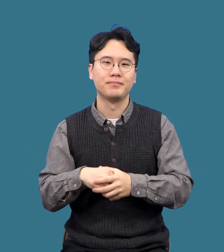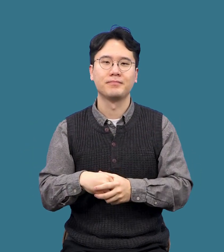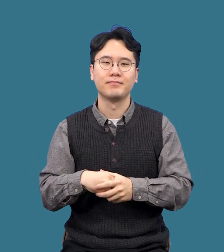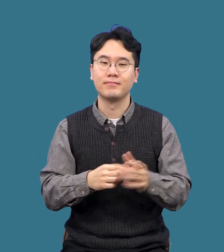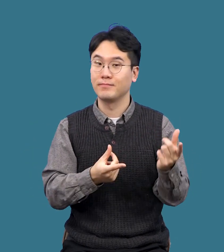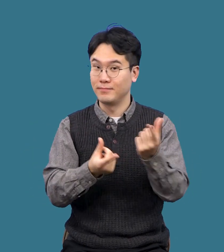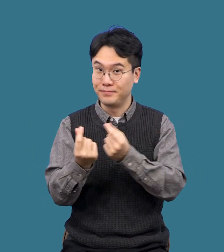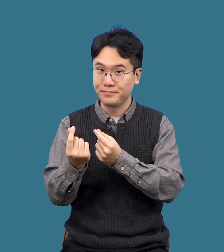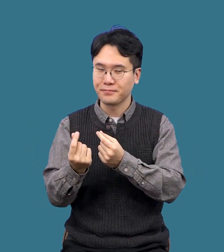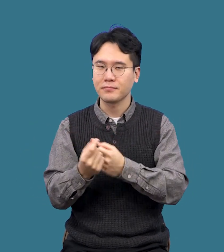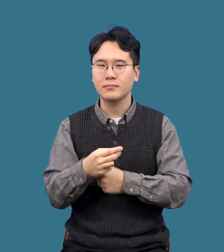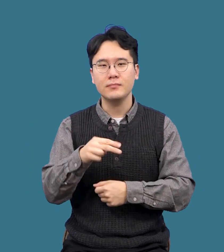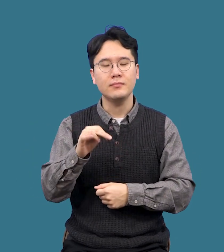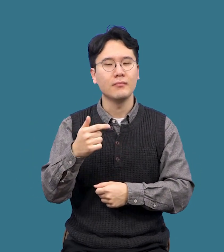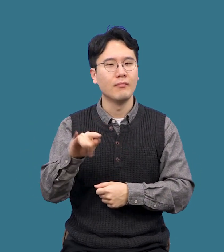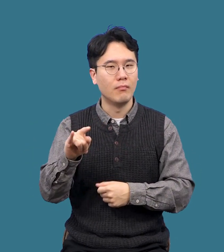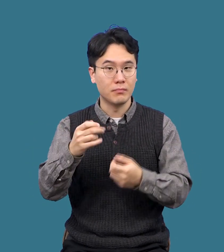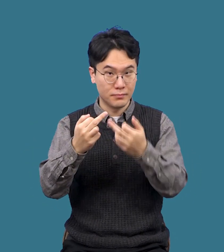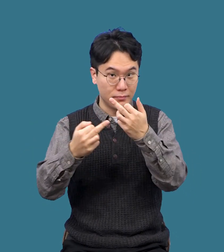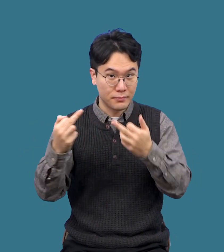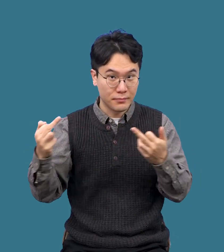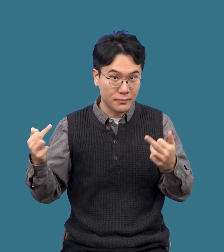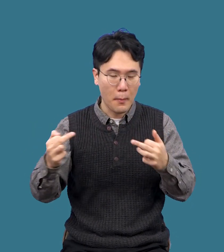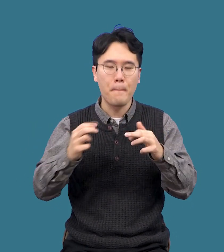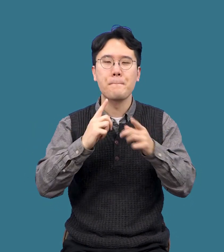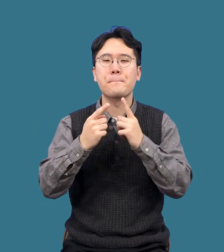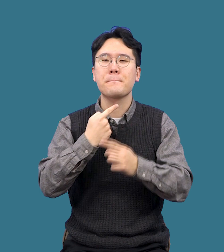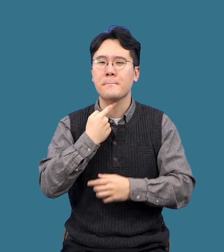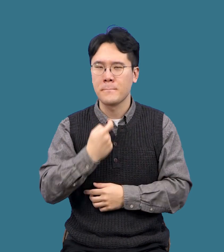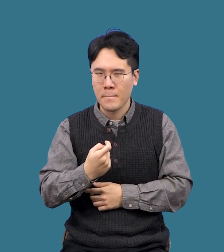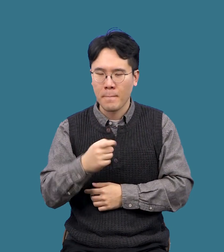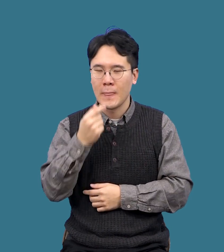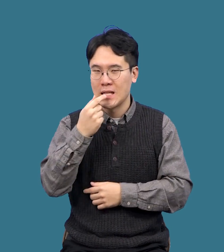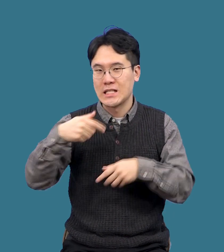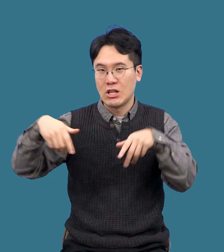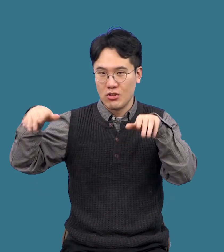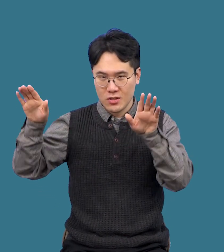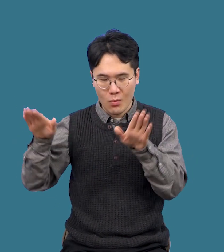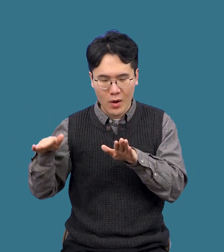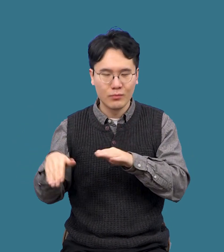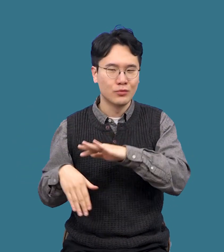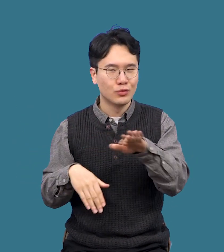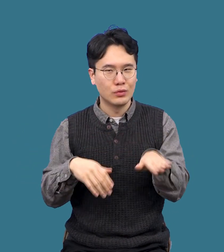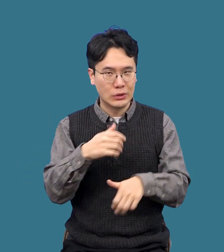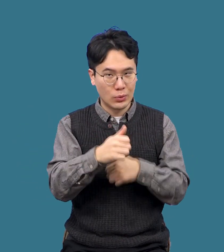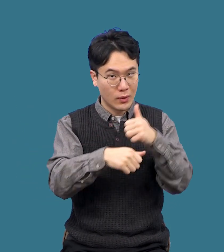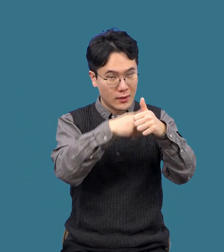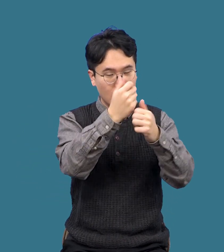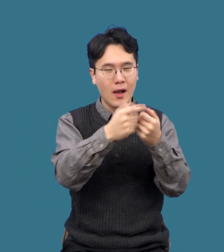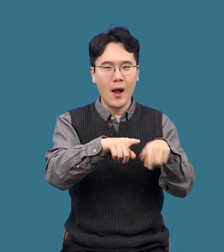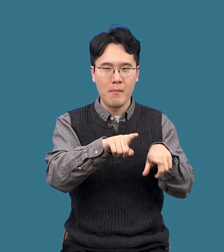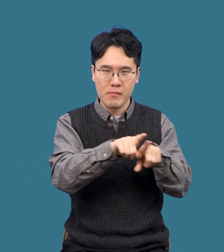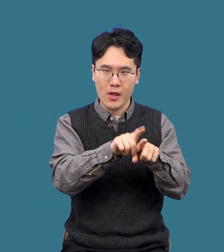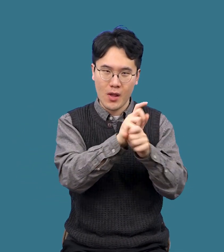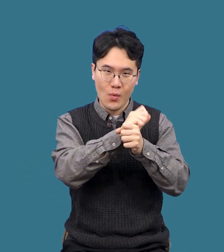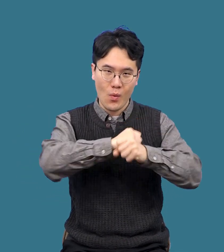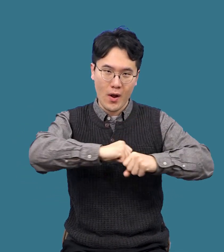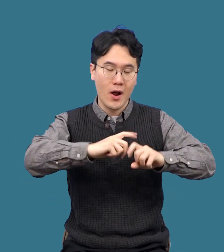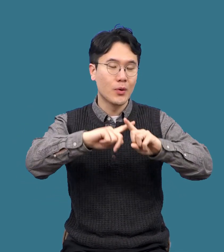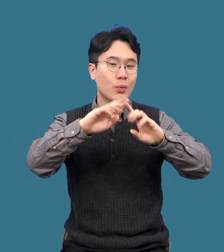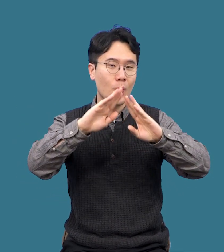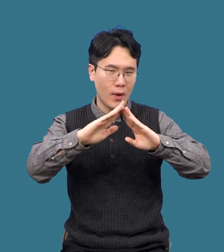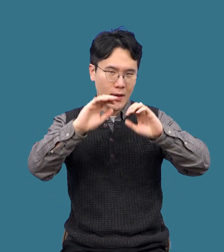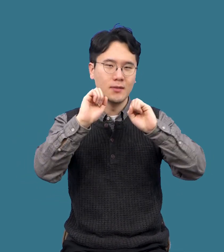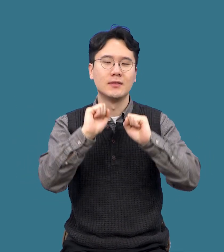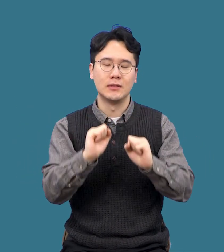같이 시내산에서 말하던 그 천사와 우리 조상들과 함께 광야